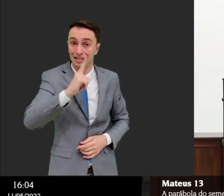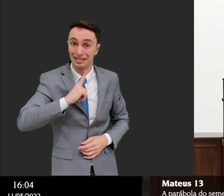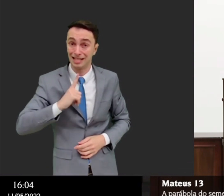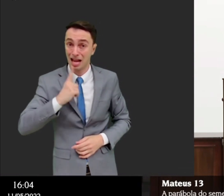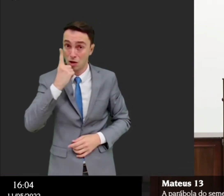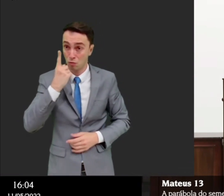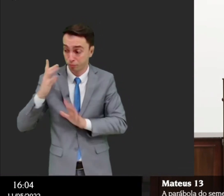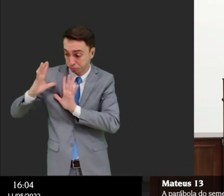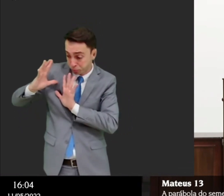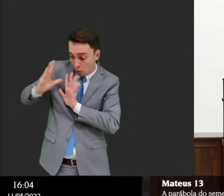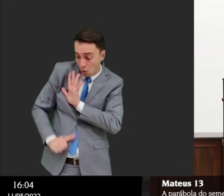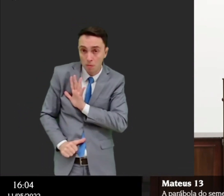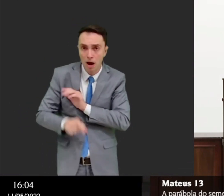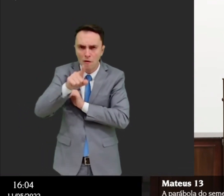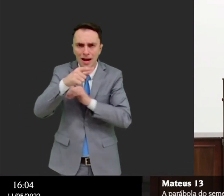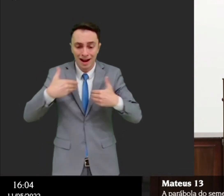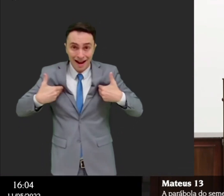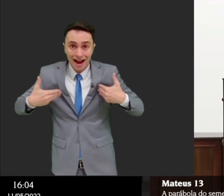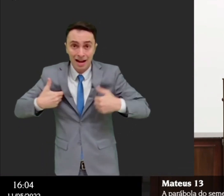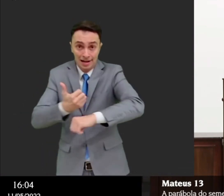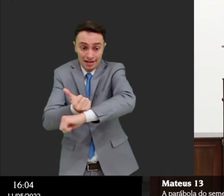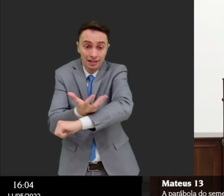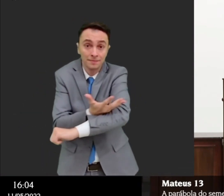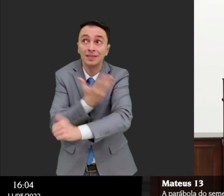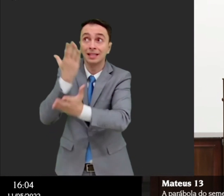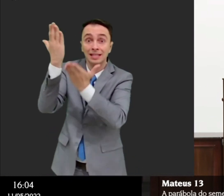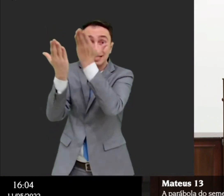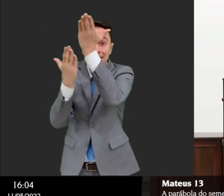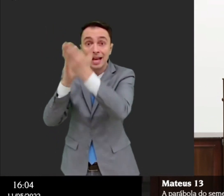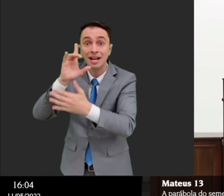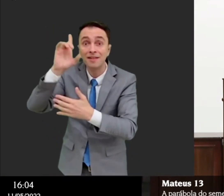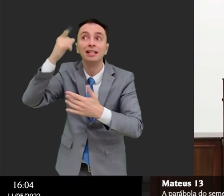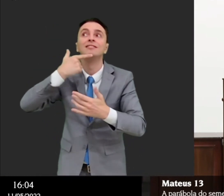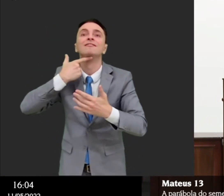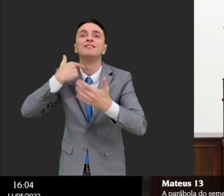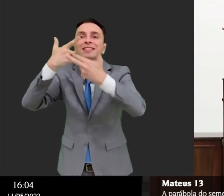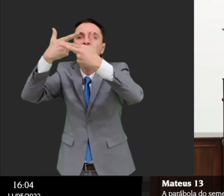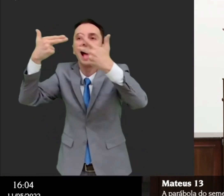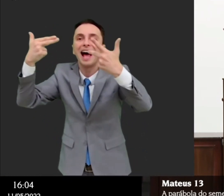Esse fervor que a irmã tem, o irmão tem de servir a Deus, não vai acabar.